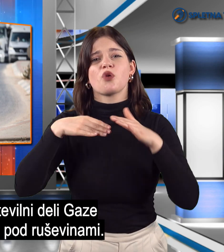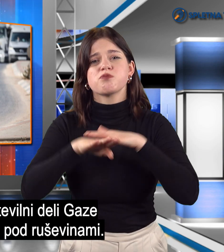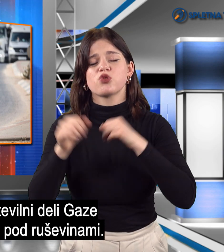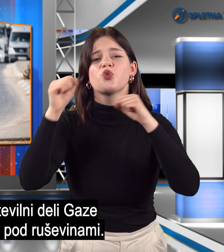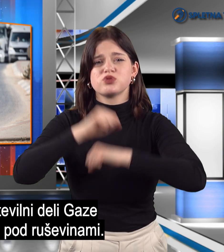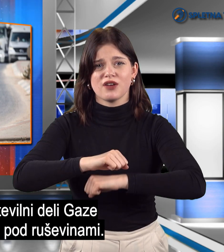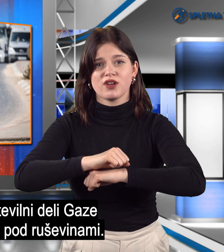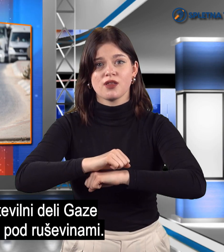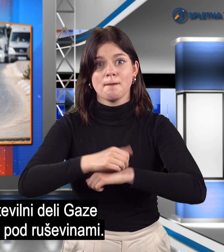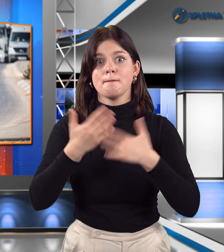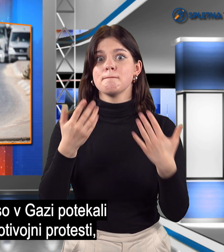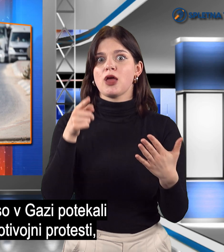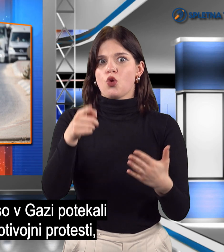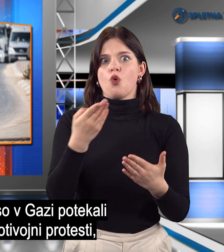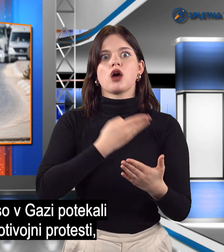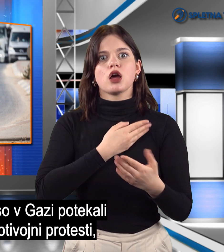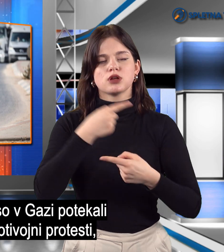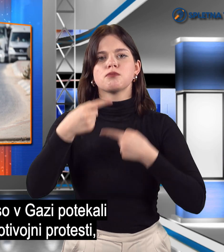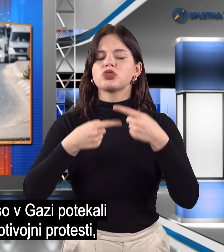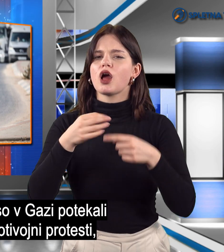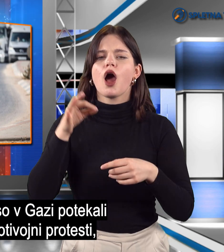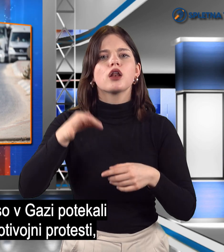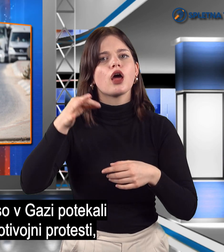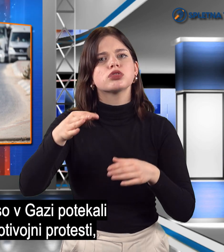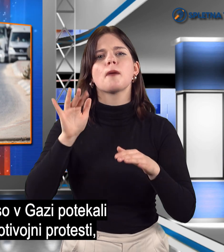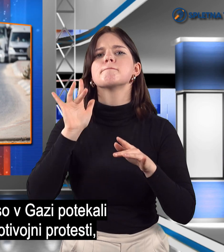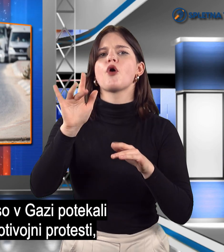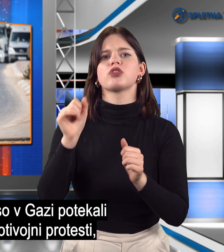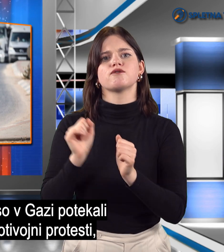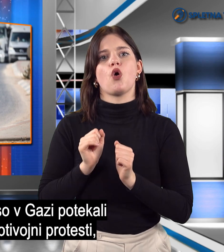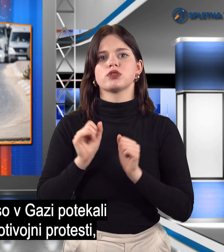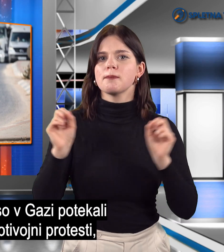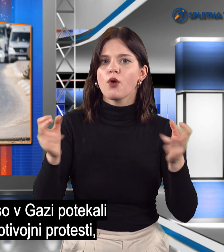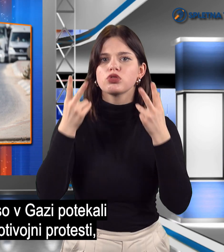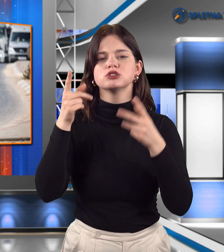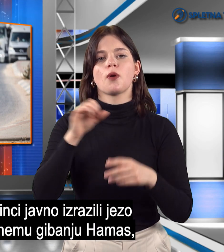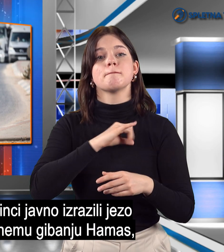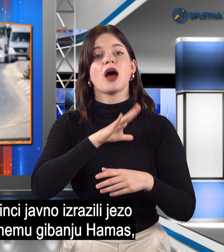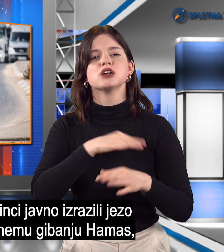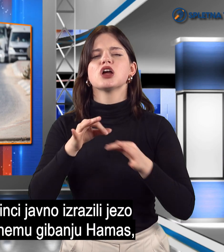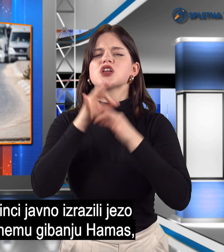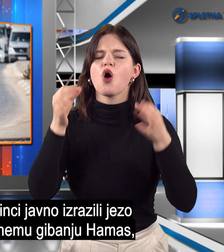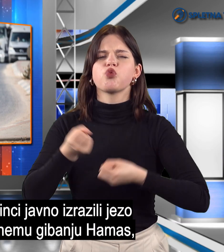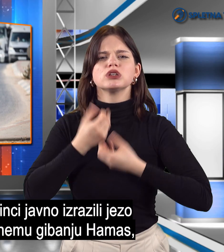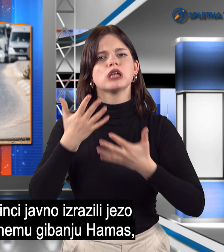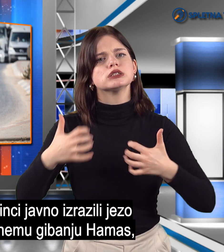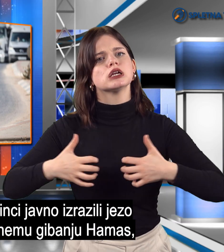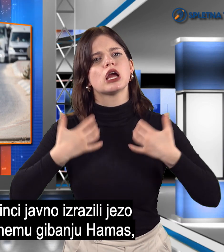vedno pod ruševinami. Medtem so v Gazi potekali redki protivojni protesti, kjer so Palestinci javno